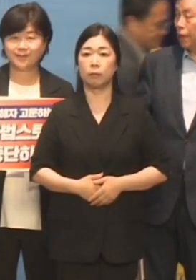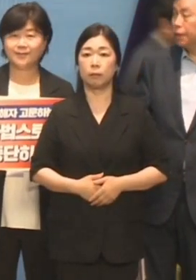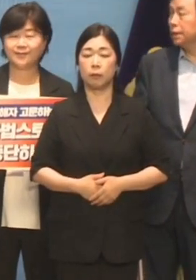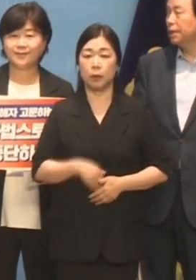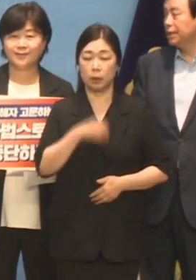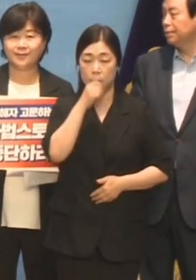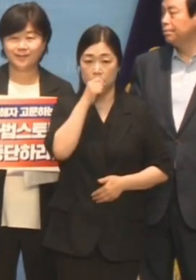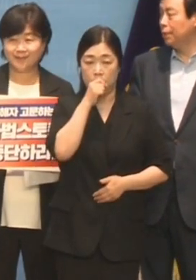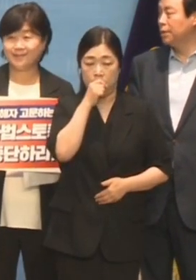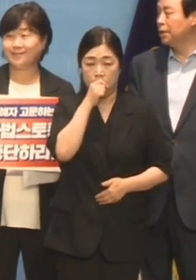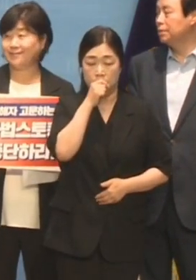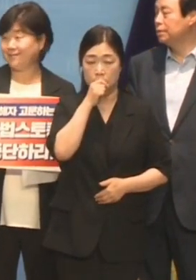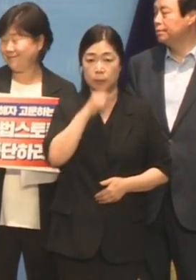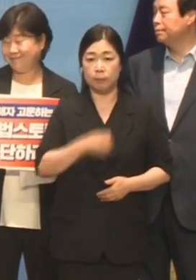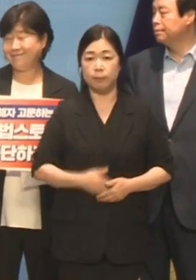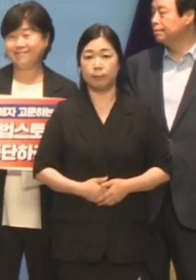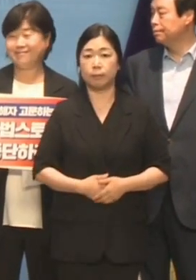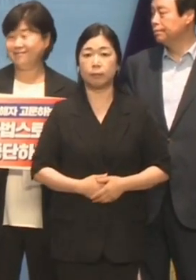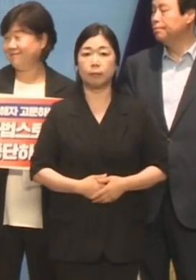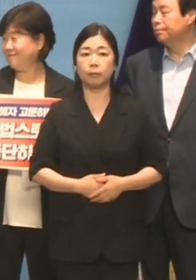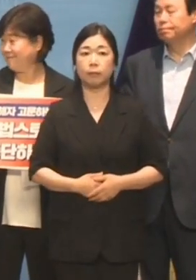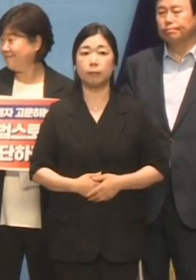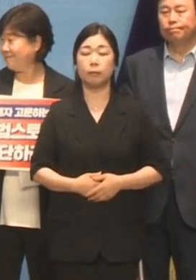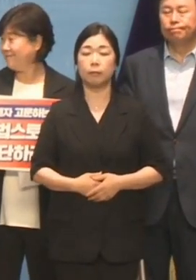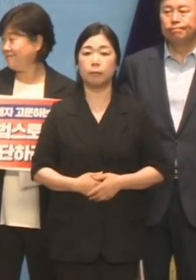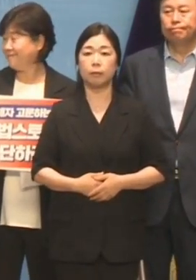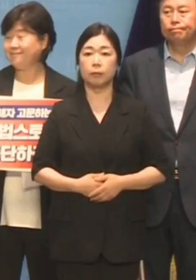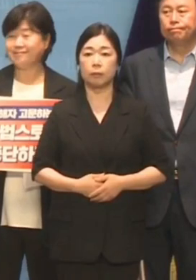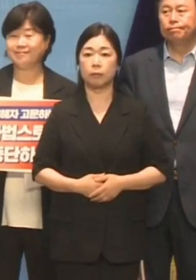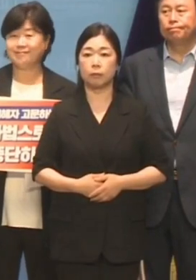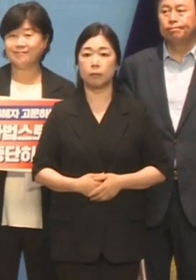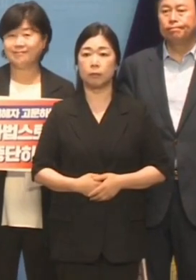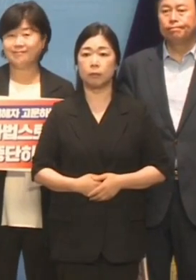의원님들 현도에게 한 말씀.